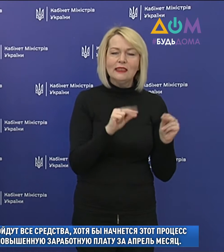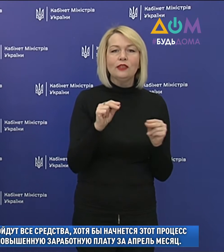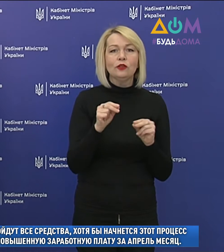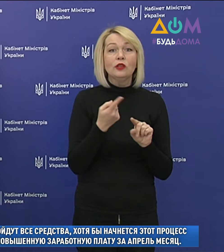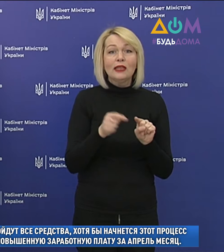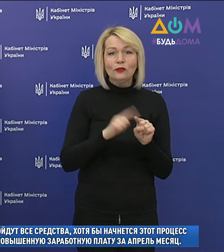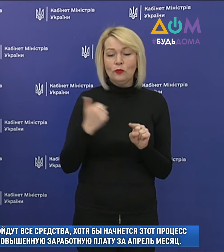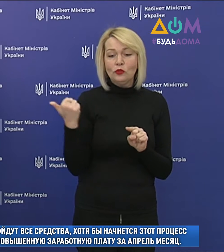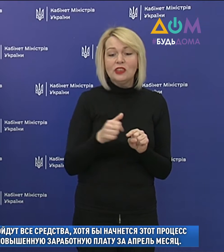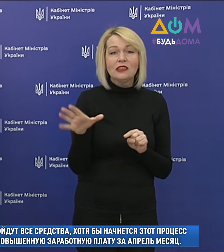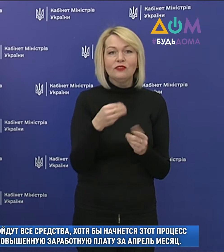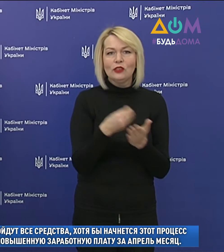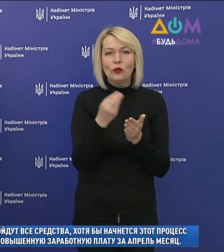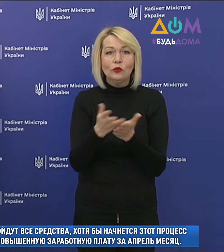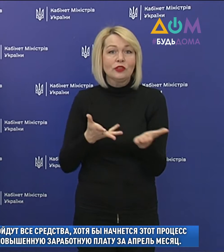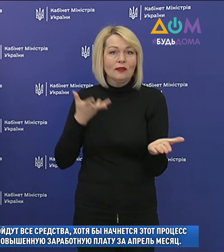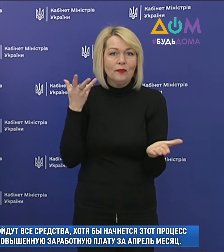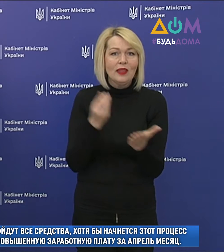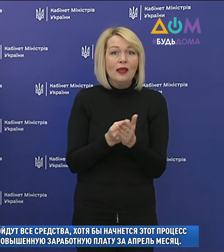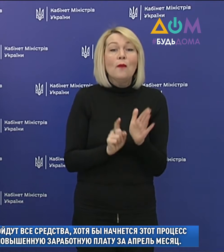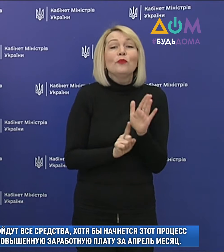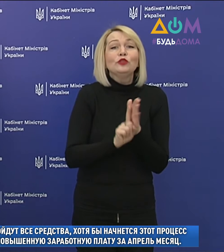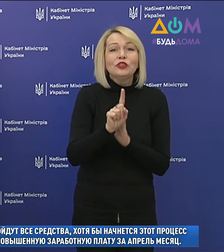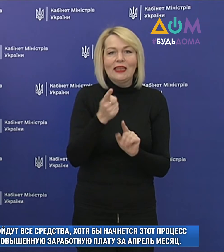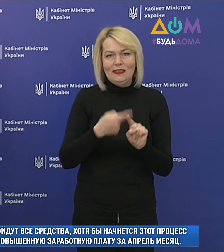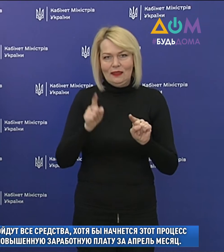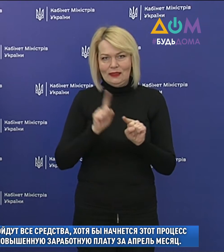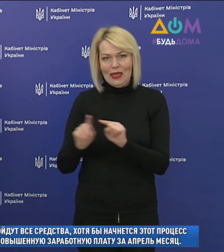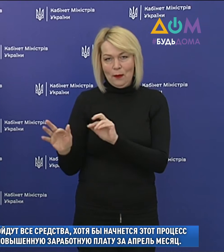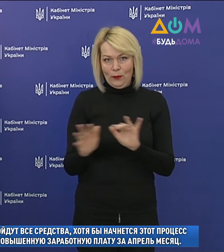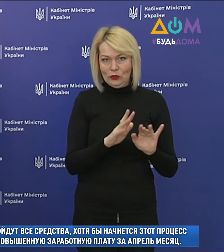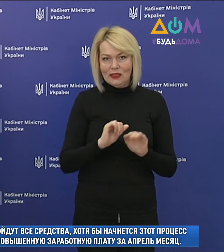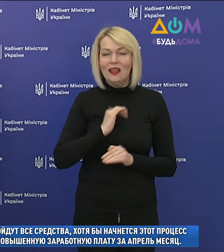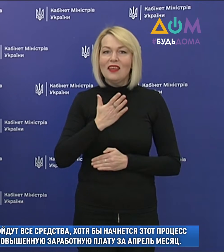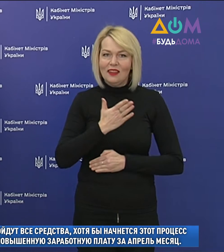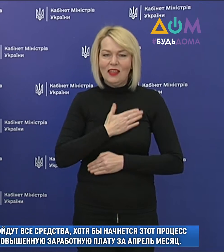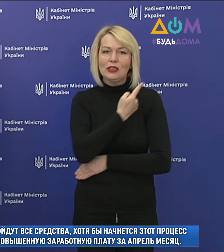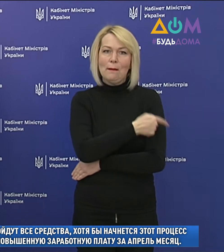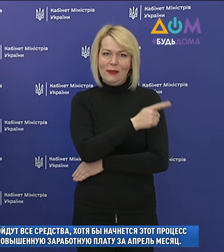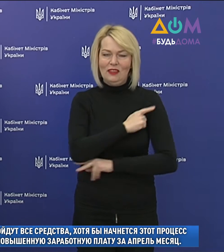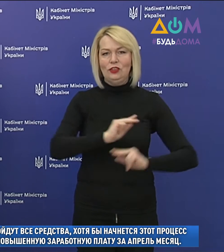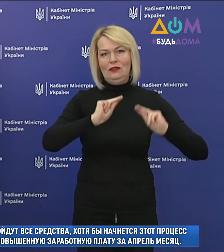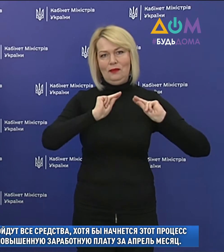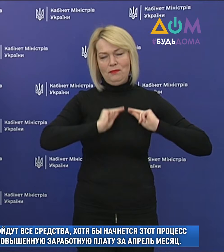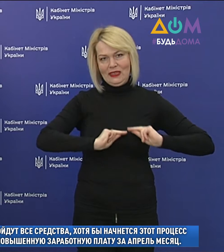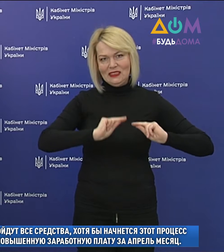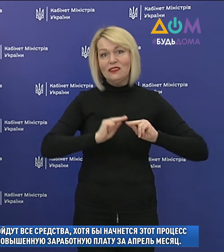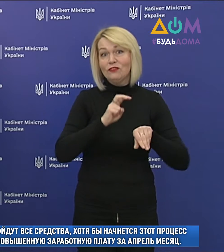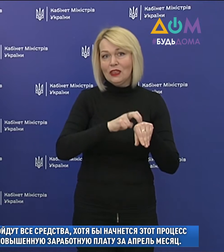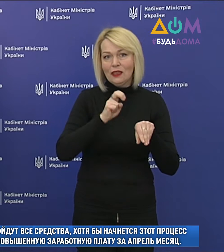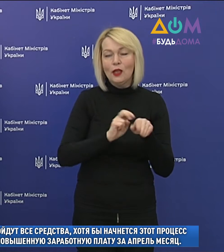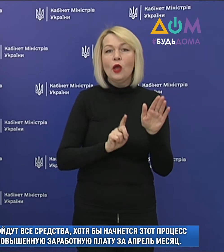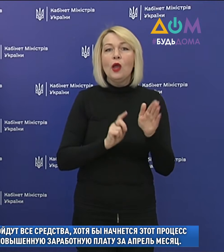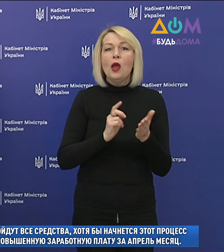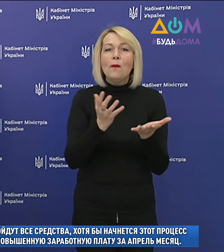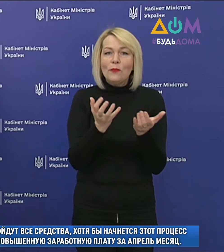підуть всі кошти, хоча б розпочнеться цей процес, і наші медичні працівники почнуть